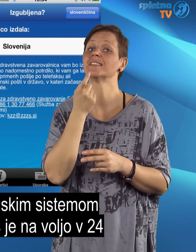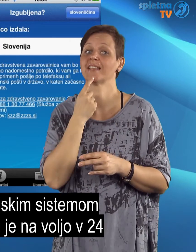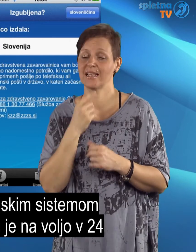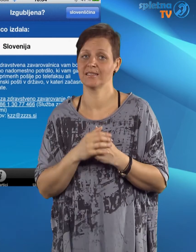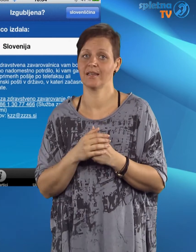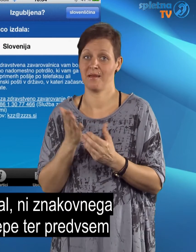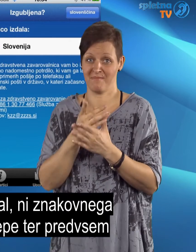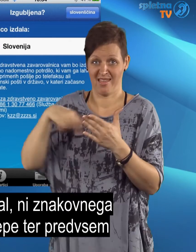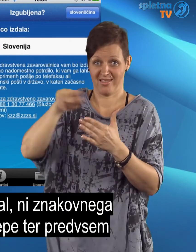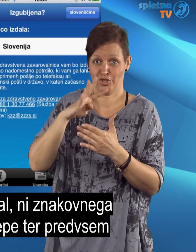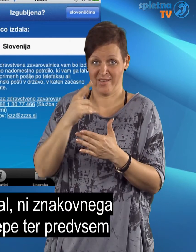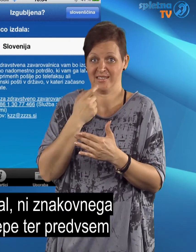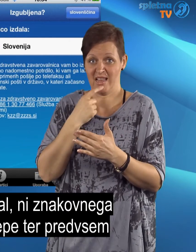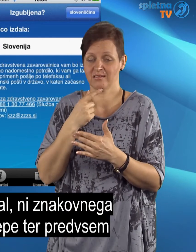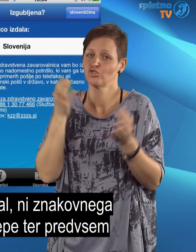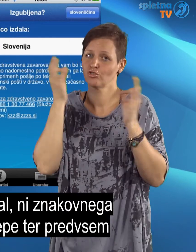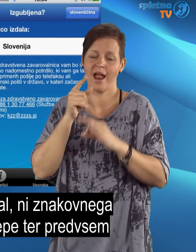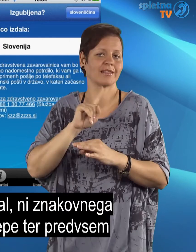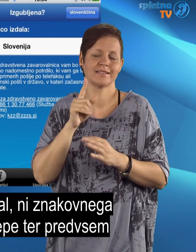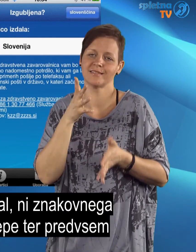njimi žal ni znakovnega jezika.